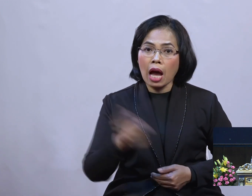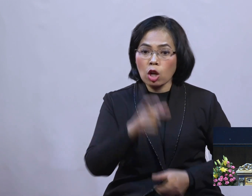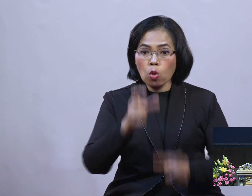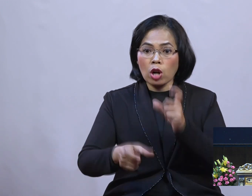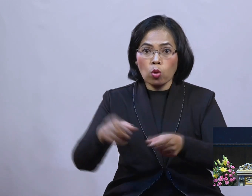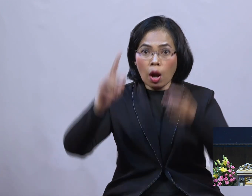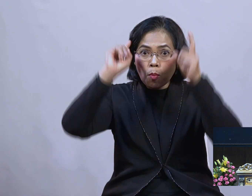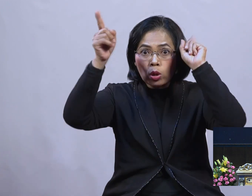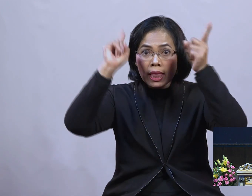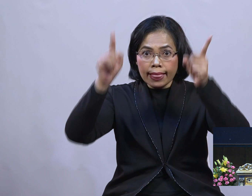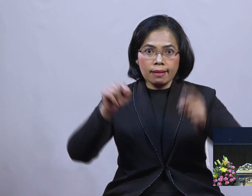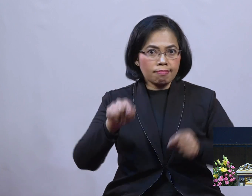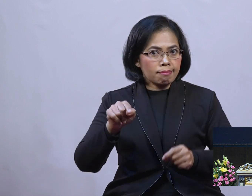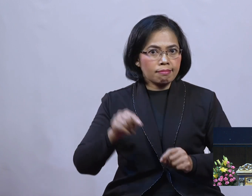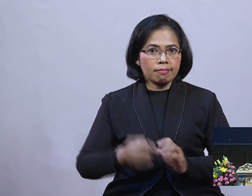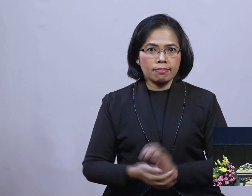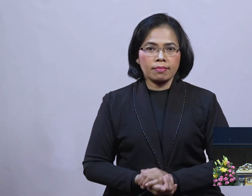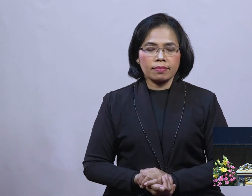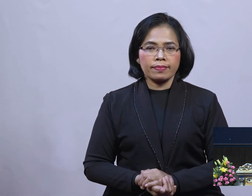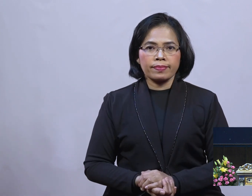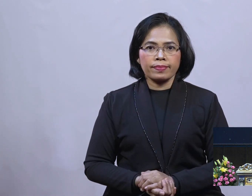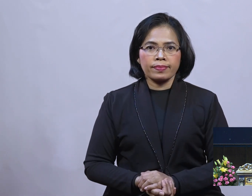dari orang-orang politik tersebut